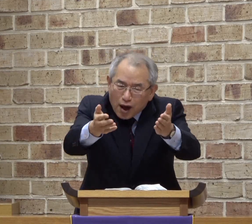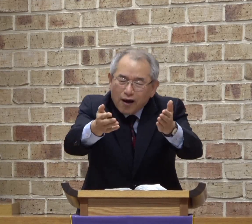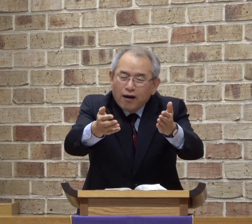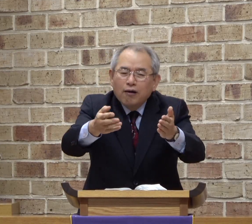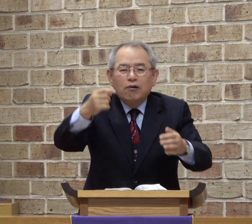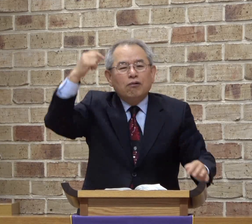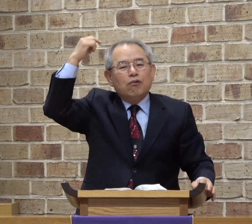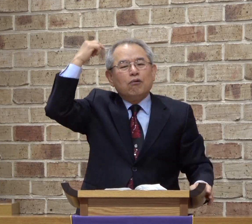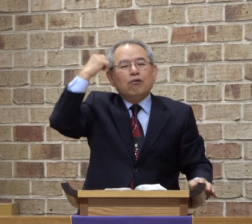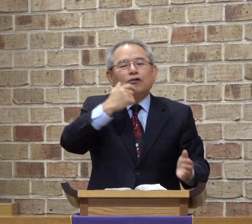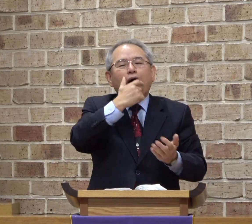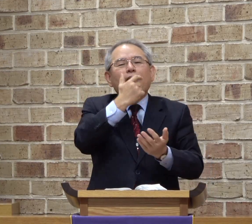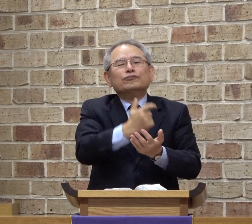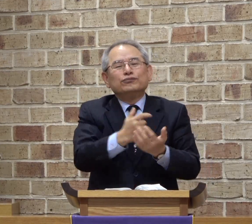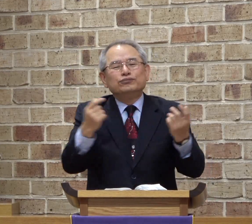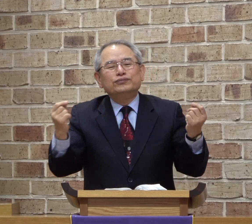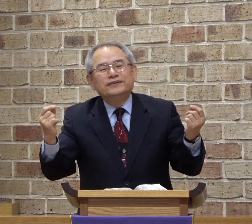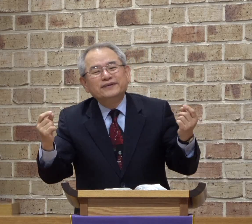다시 한번 느끼시기를 바랍니다.